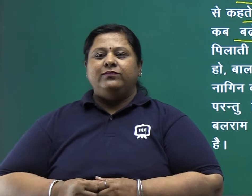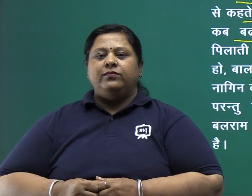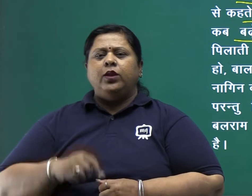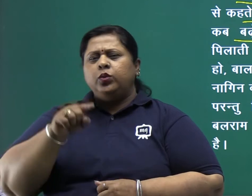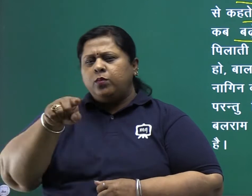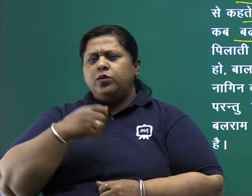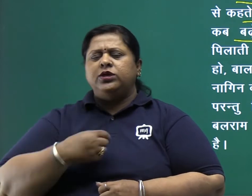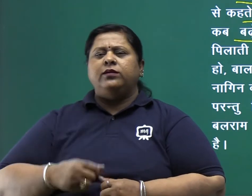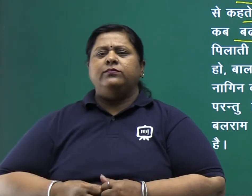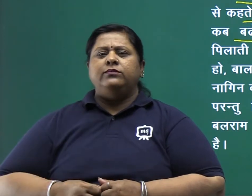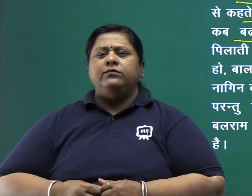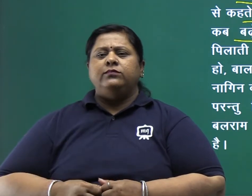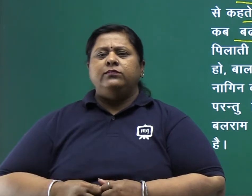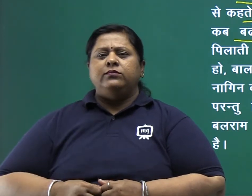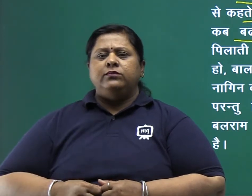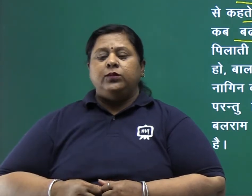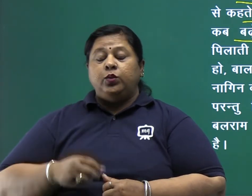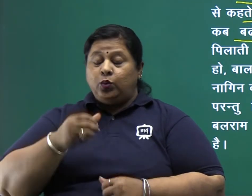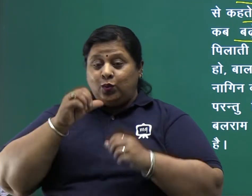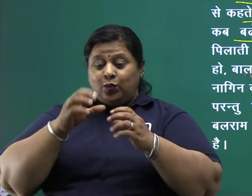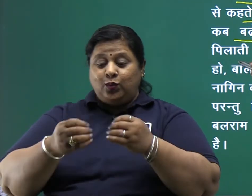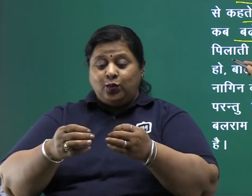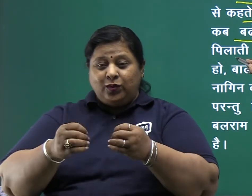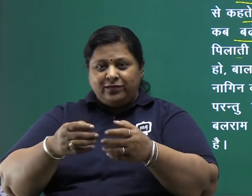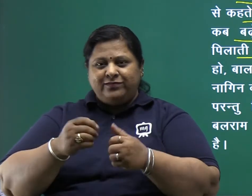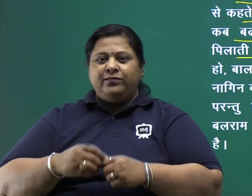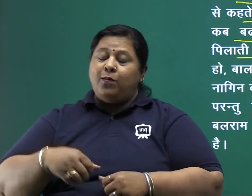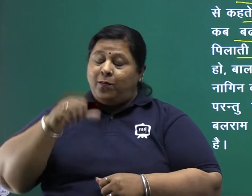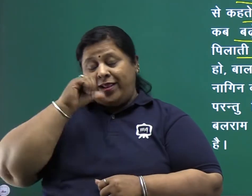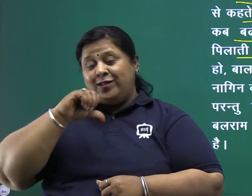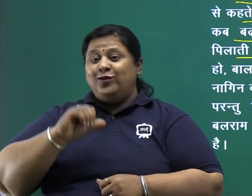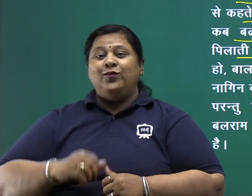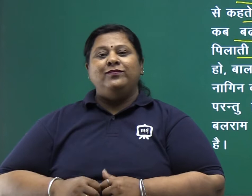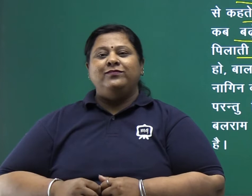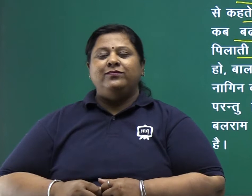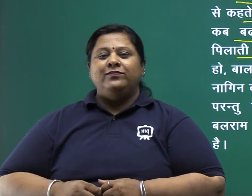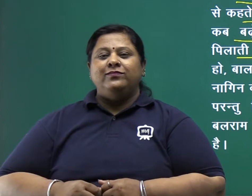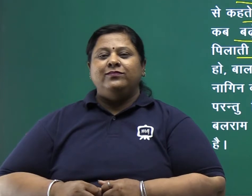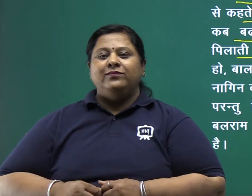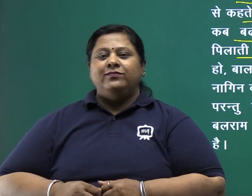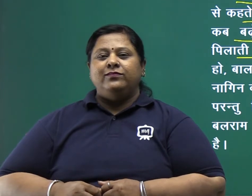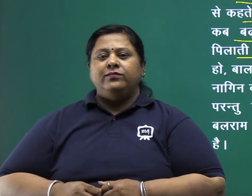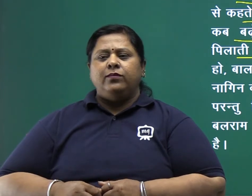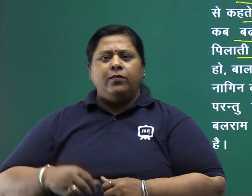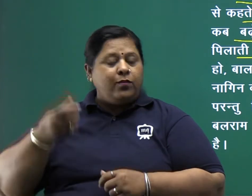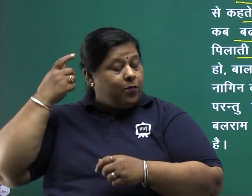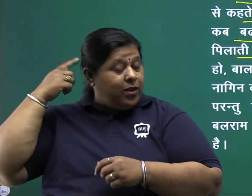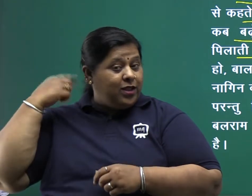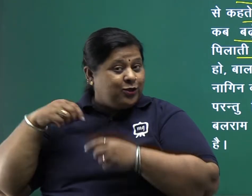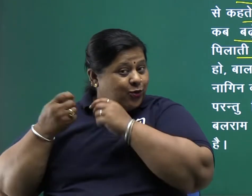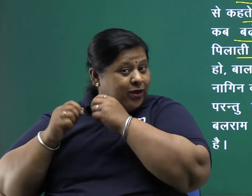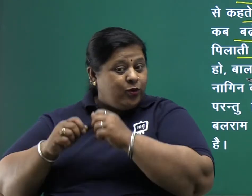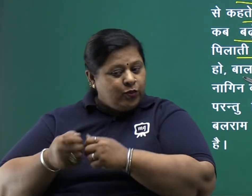तुम मुझे दूध पिलाती हो, मेरी चोटी गूंथती हो,